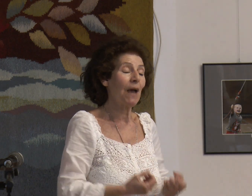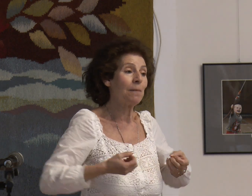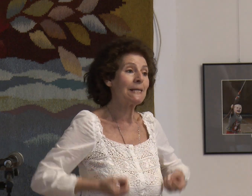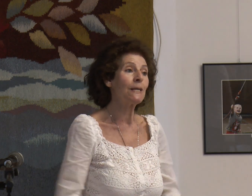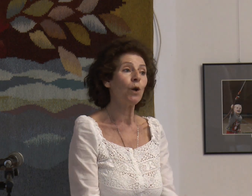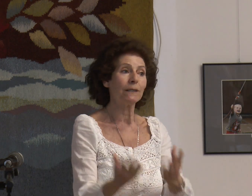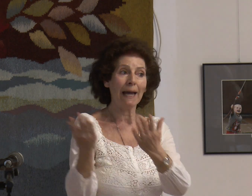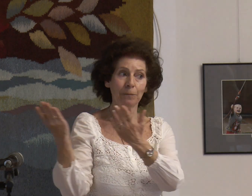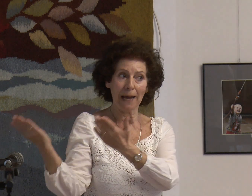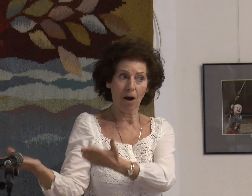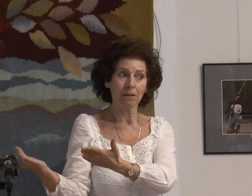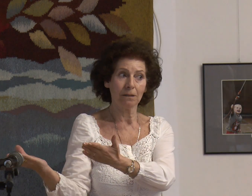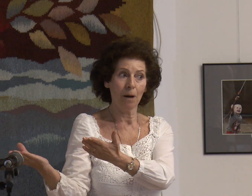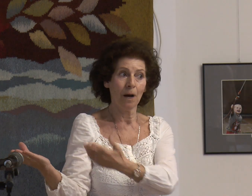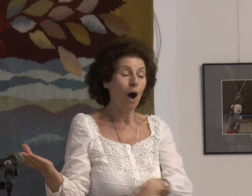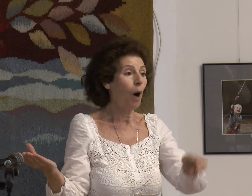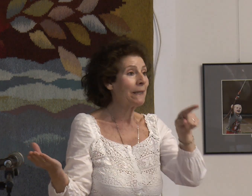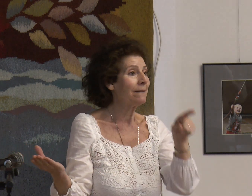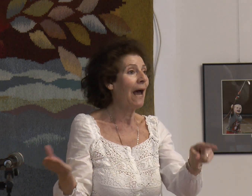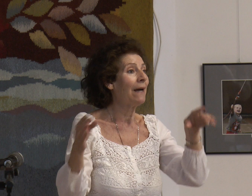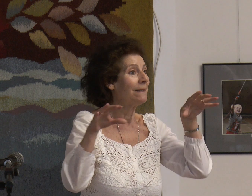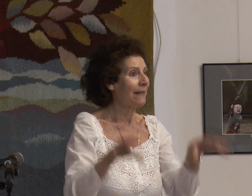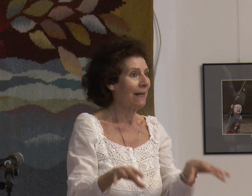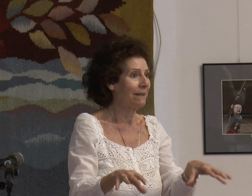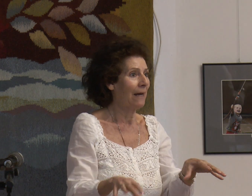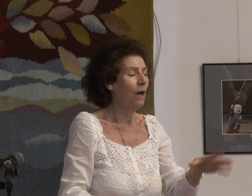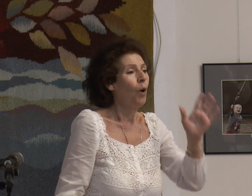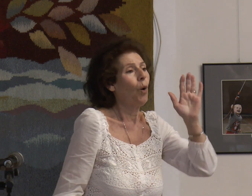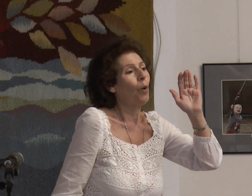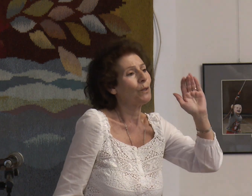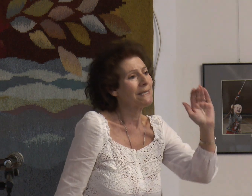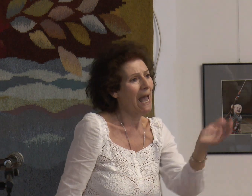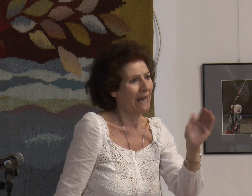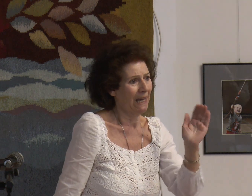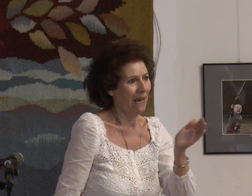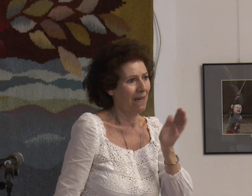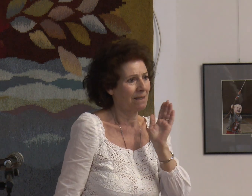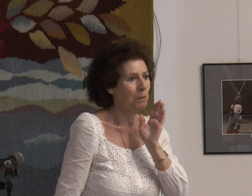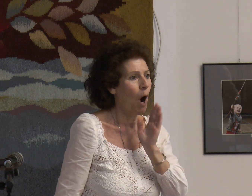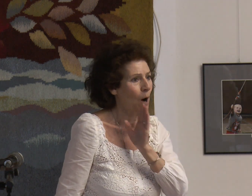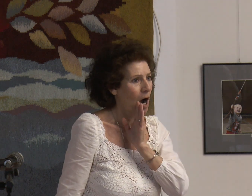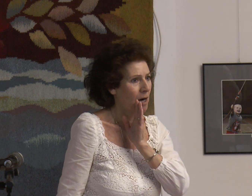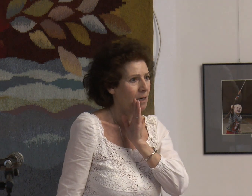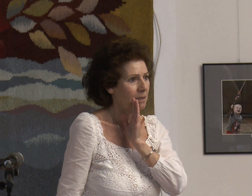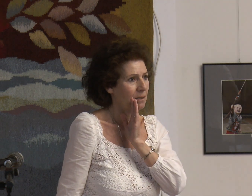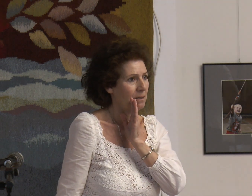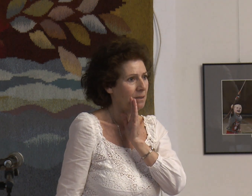Egész szívem szüleimnek adtam, amit te tetted, ó, szerkél,